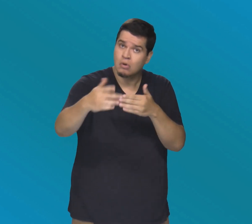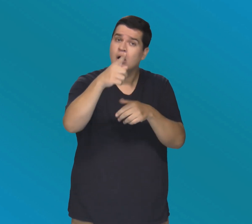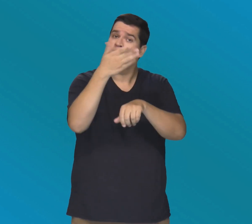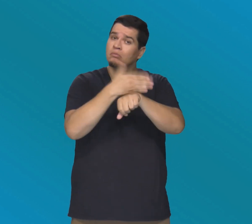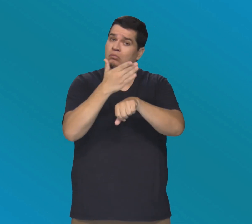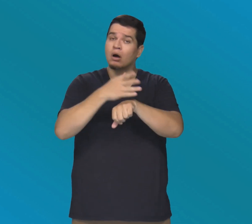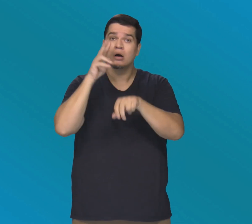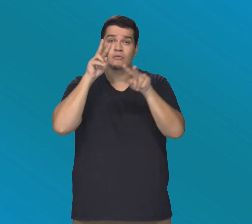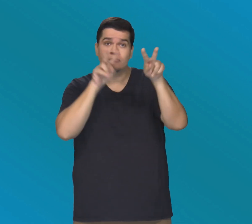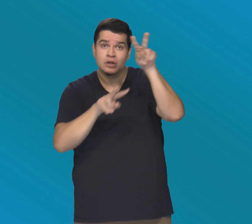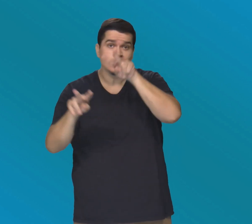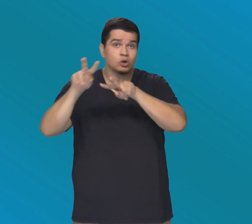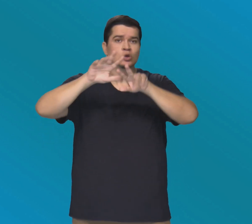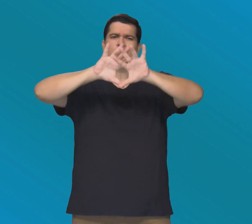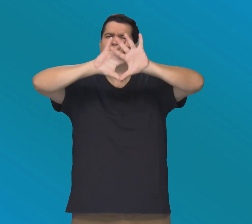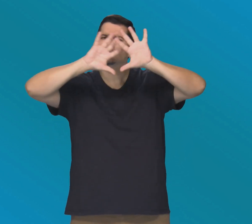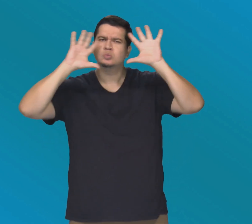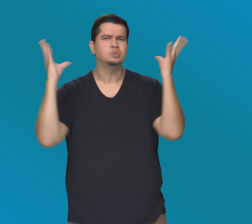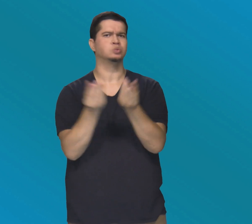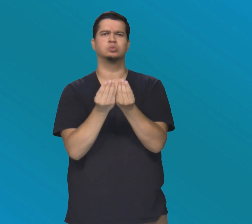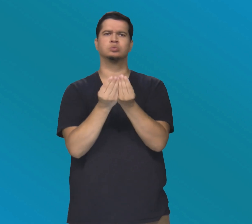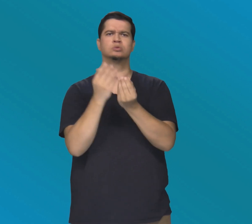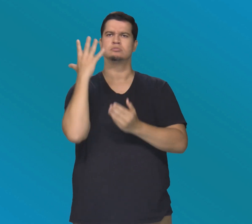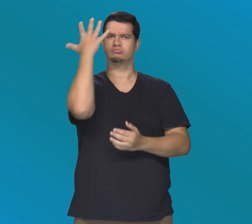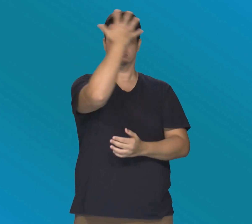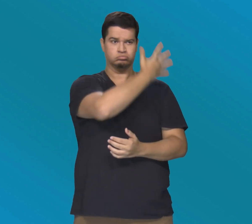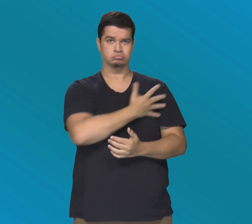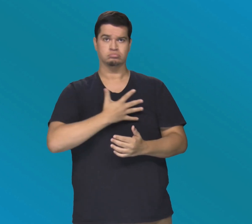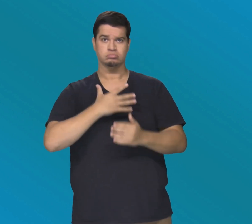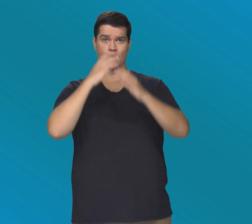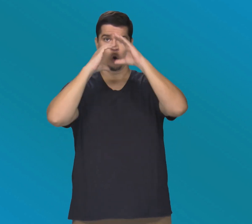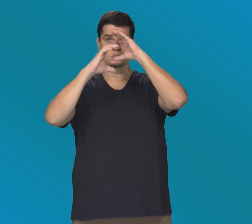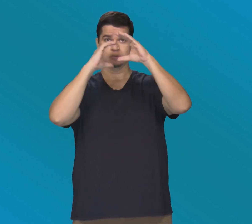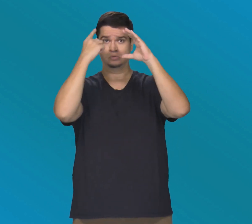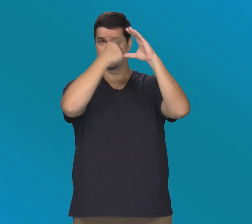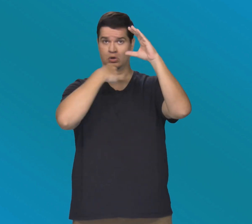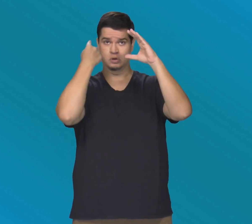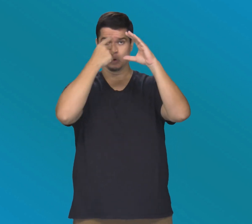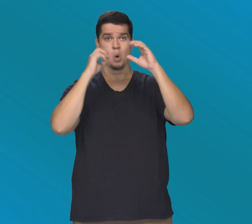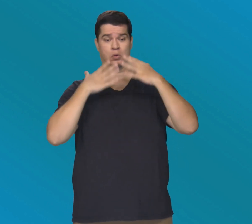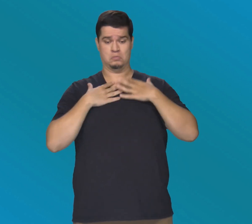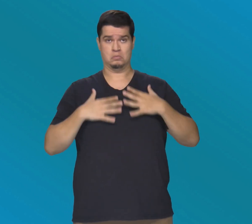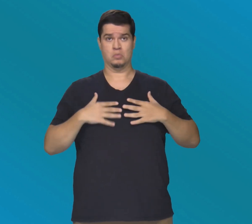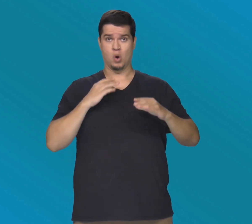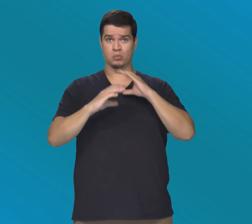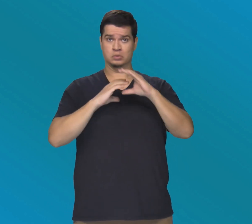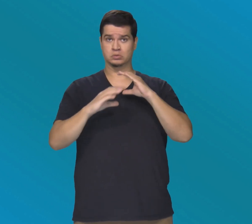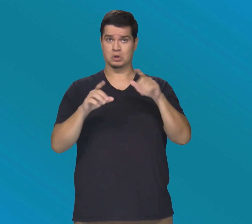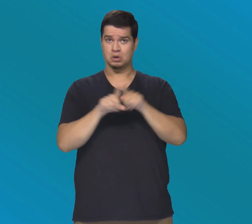todo o corpo e no decorrer das aulas você você vai aprender a Como utilizar todo esse espaço de comunicação tudo